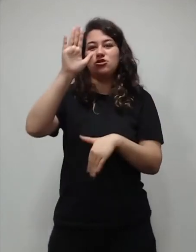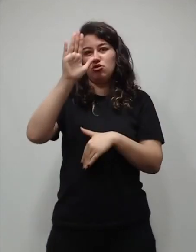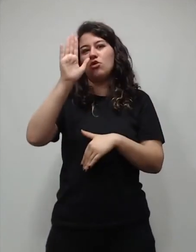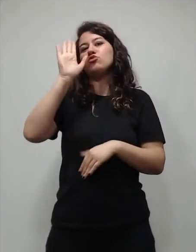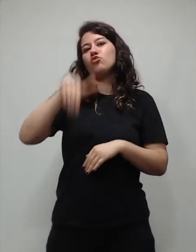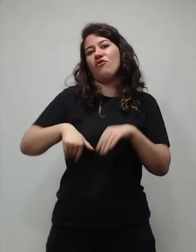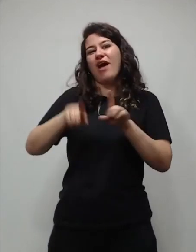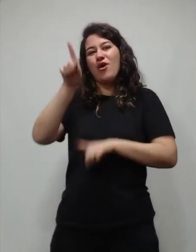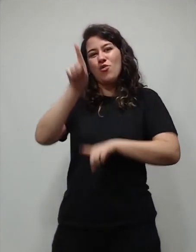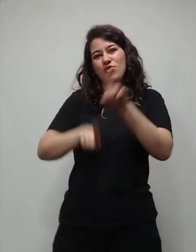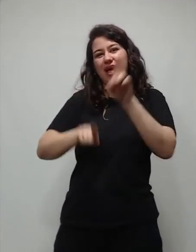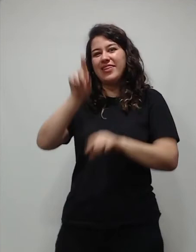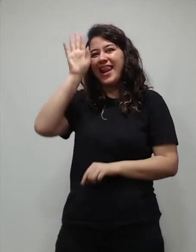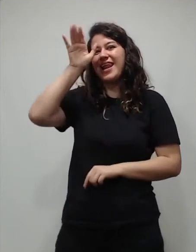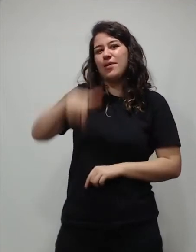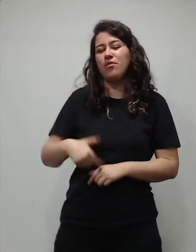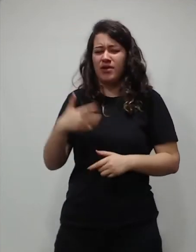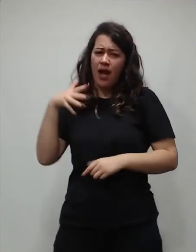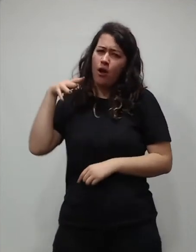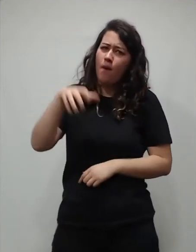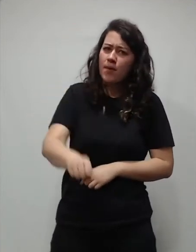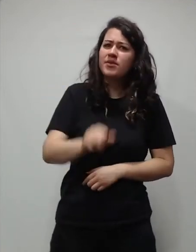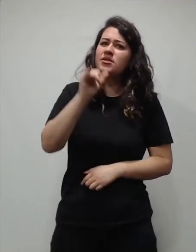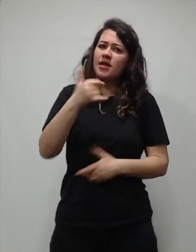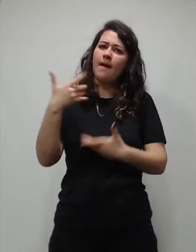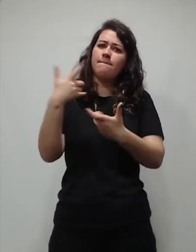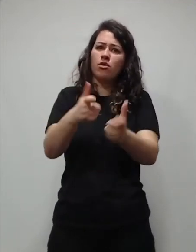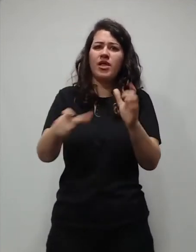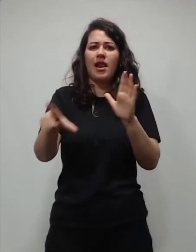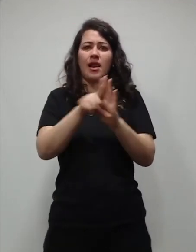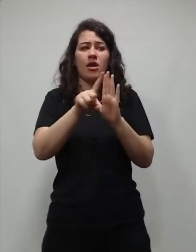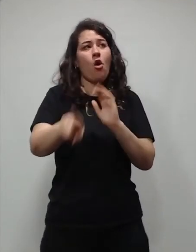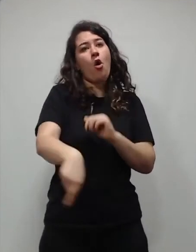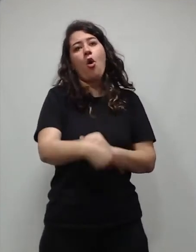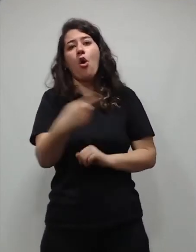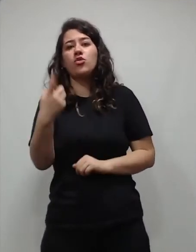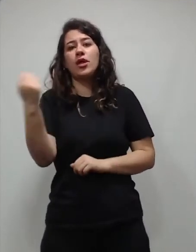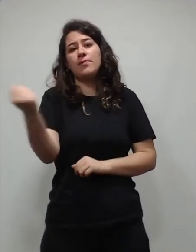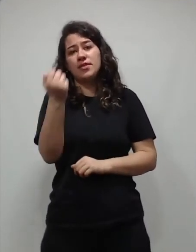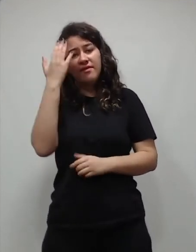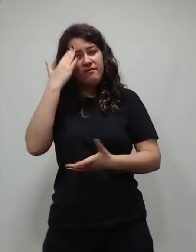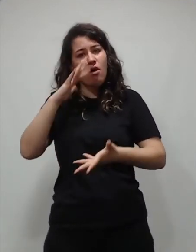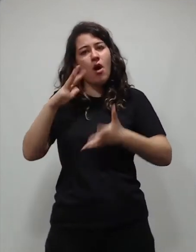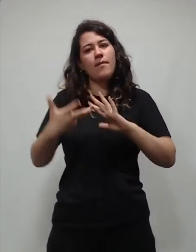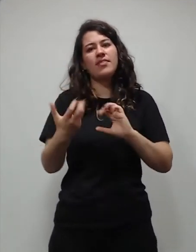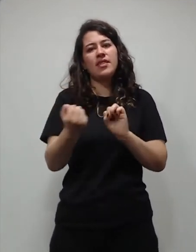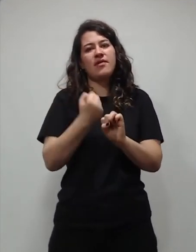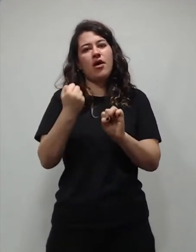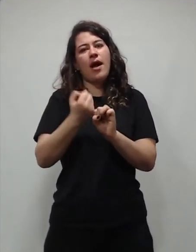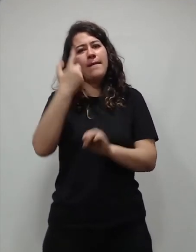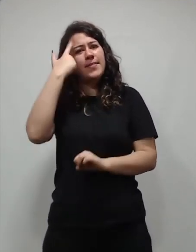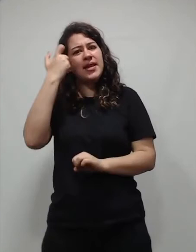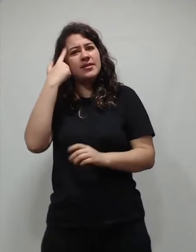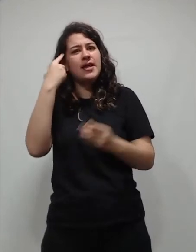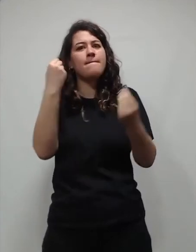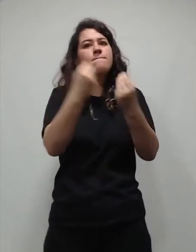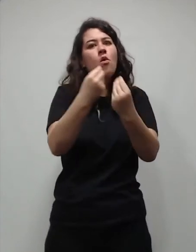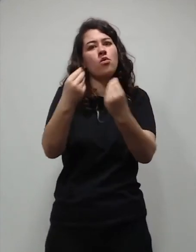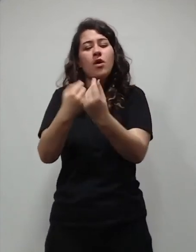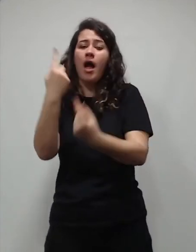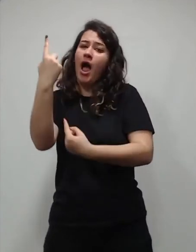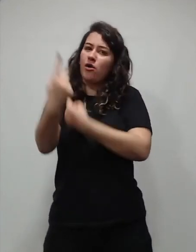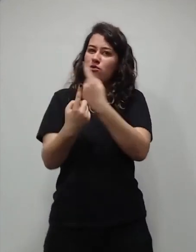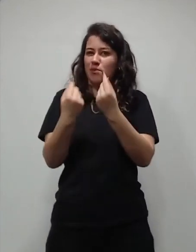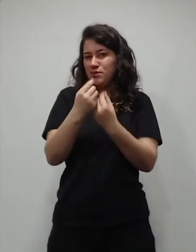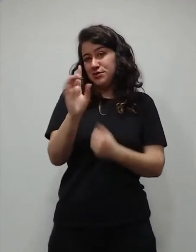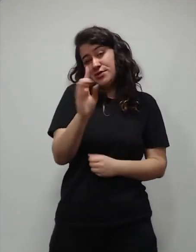de la República, que comprometió el apoyo a la ley. Otro saber y práctica es la experiencia de muchos dispositivos, algunos,